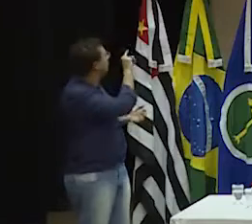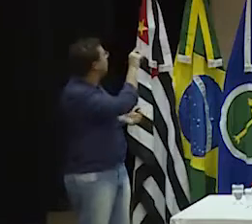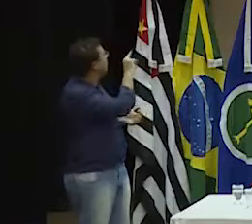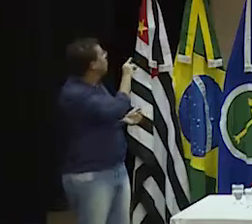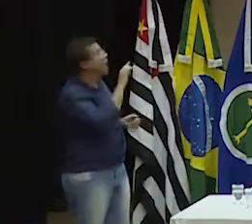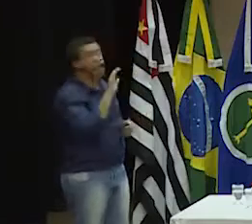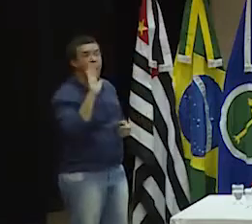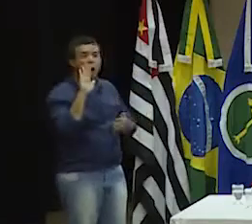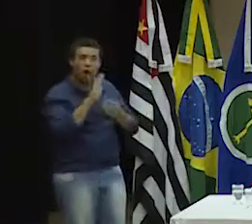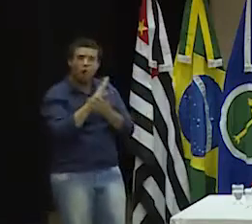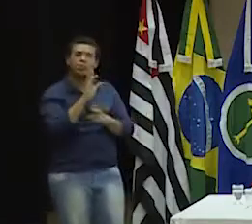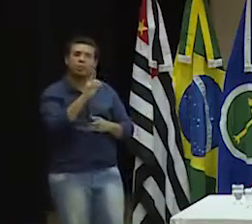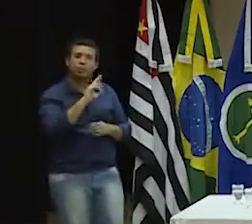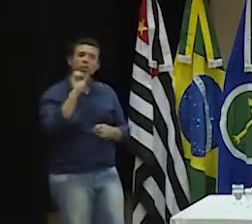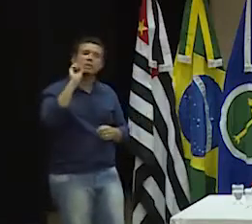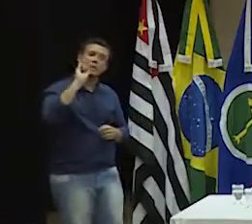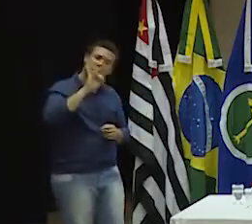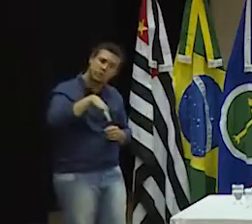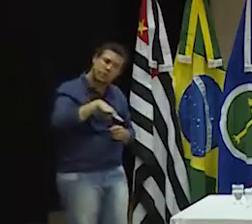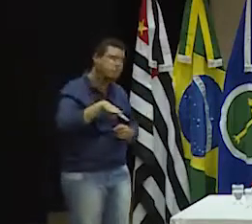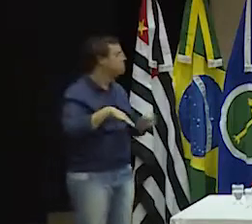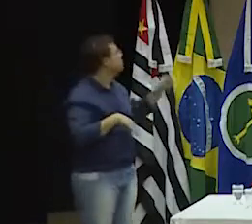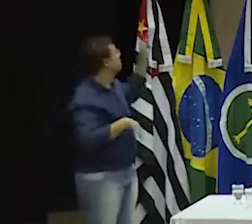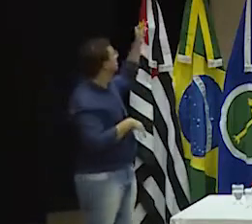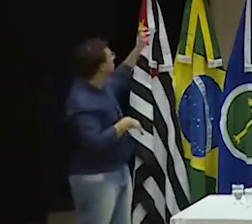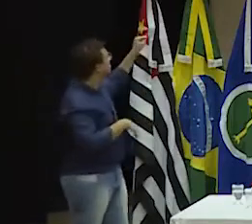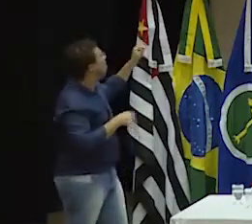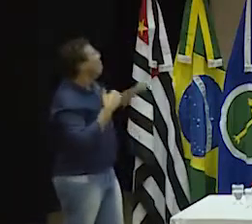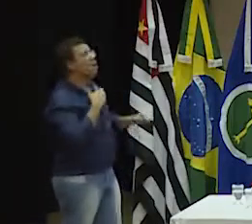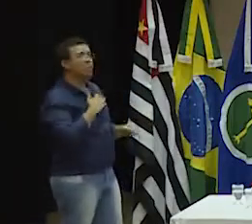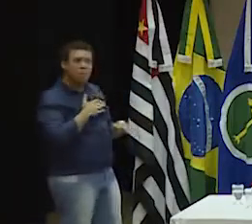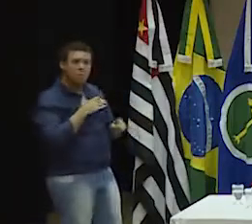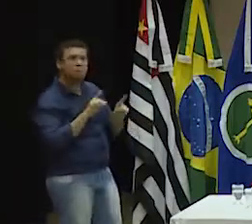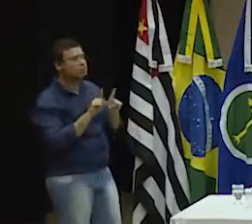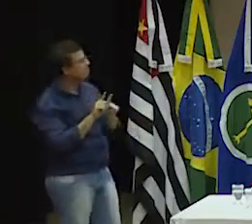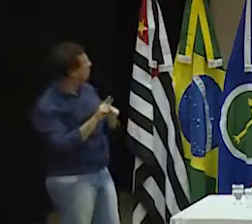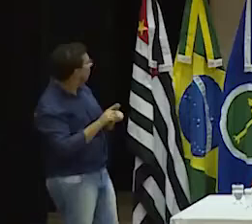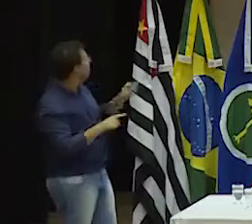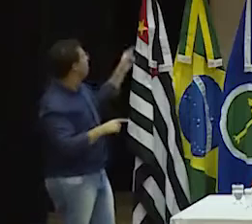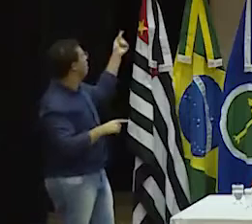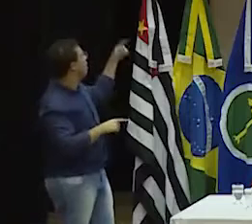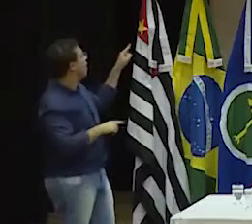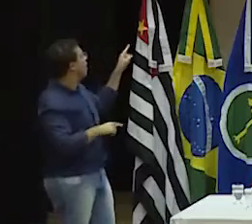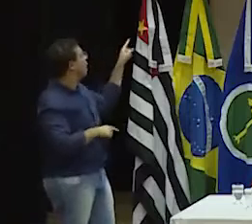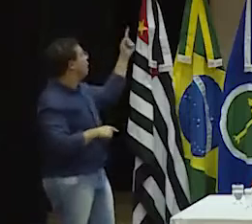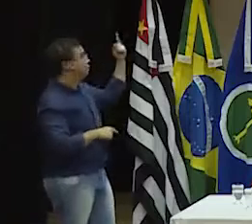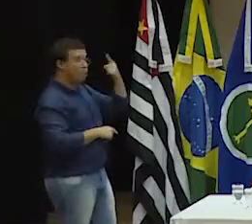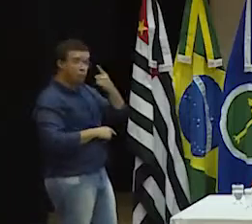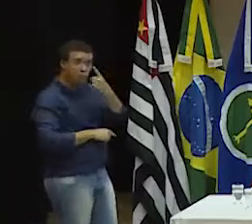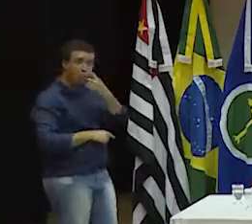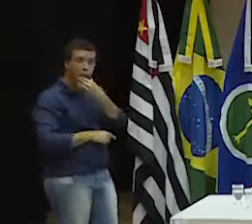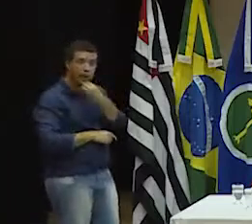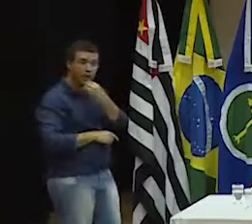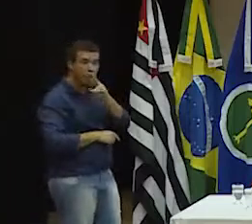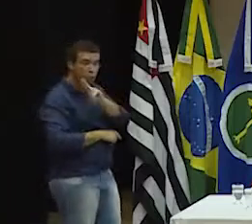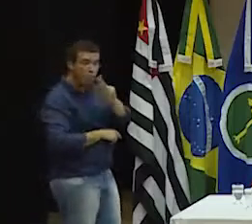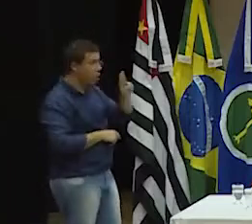histórias? Alguns responderam sim. Gosto também. Um